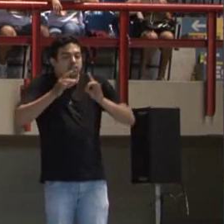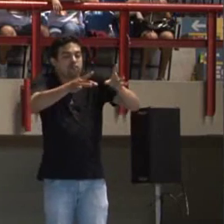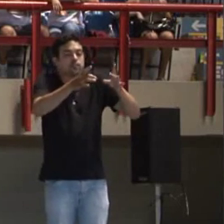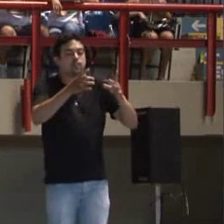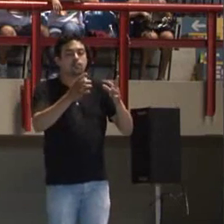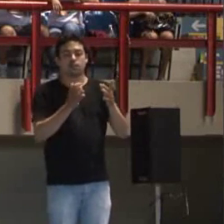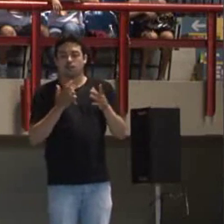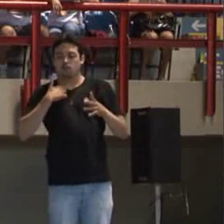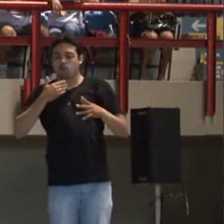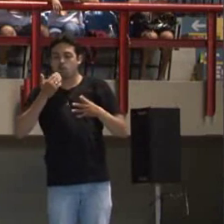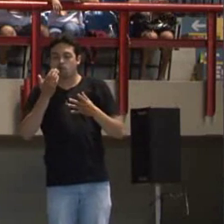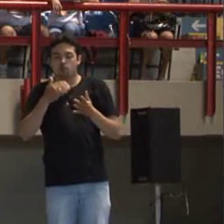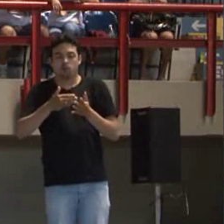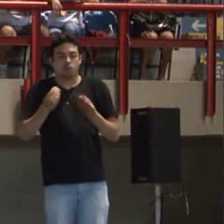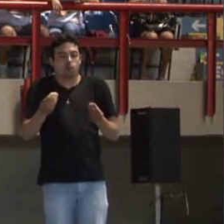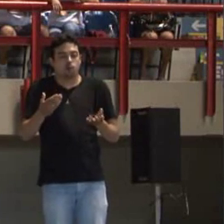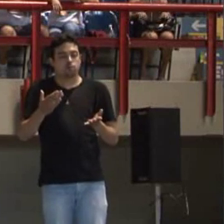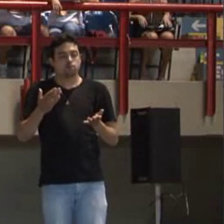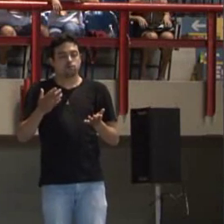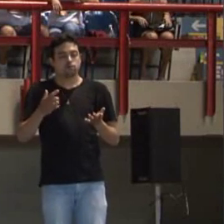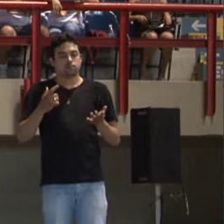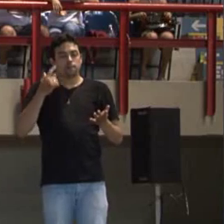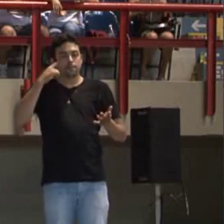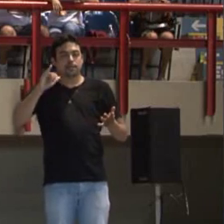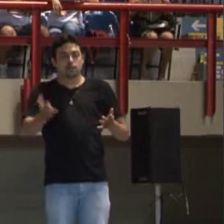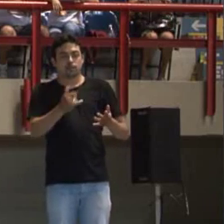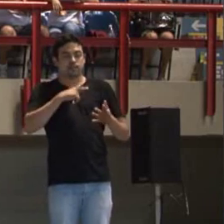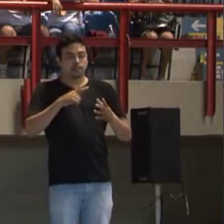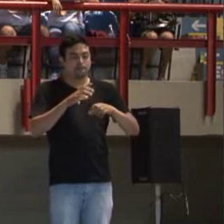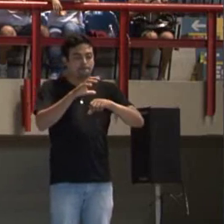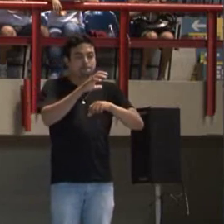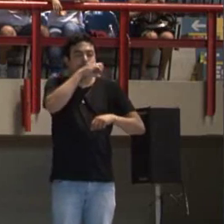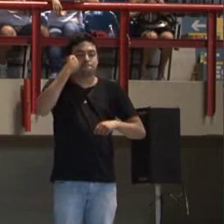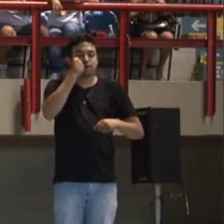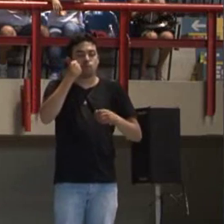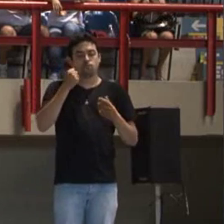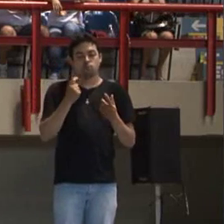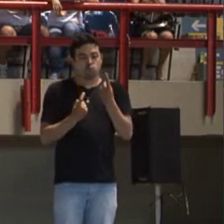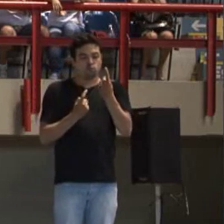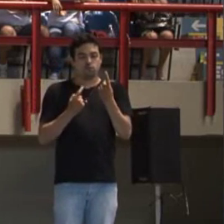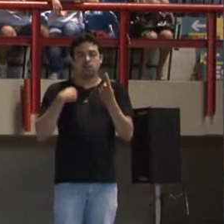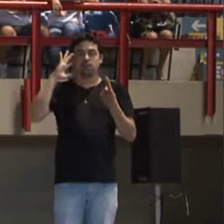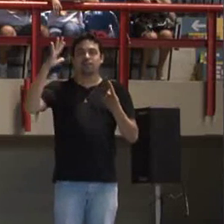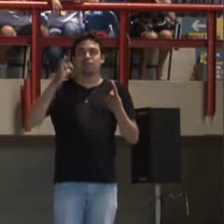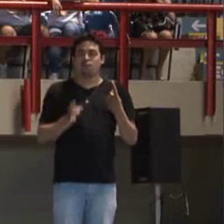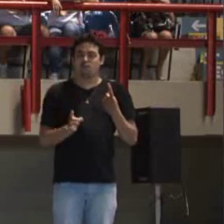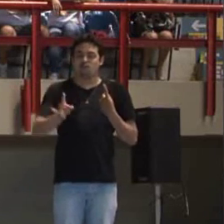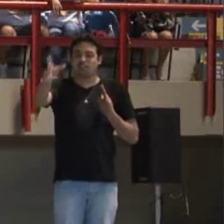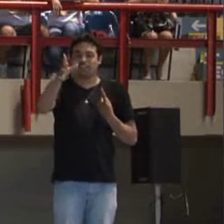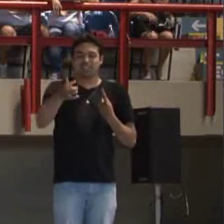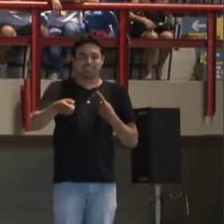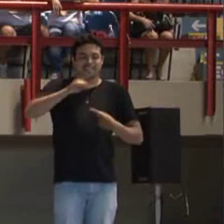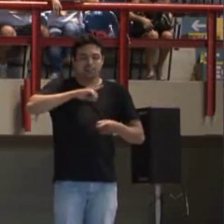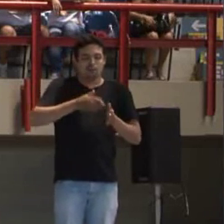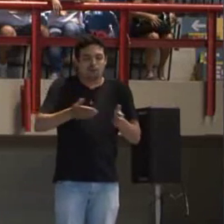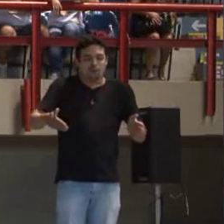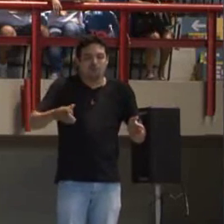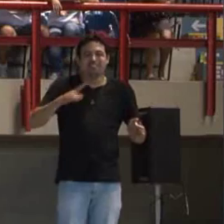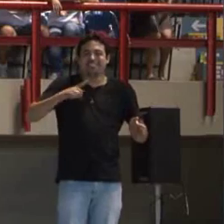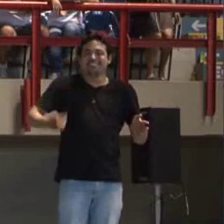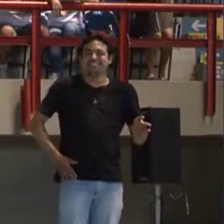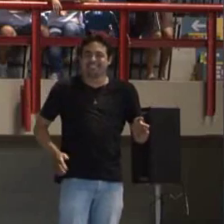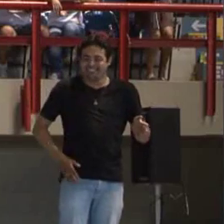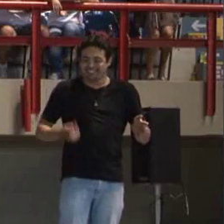quê? Pensa numa vanta, tu só tem um pão, tu quer saber de uma coisa? Eu vou vender. Aí depois tu passa fome, tu diz, estou com dinheiro.